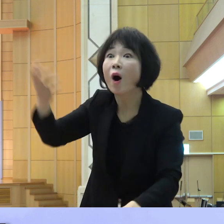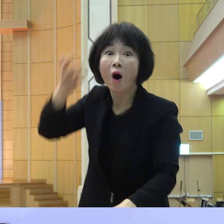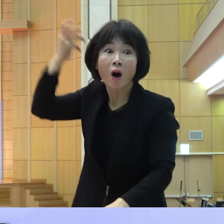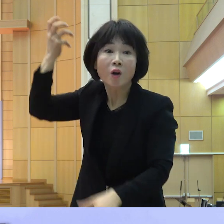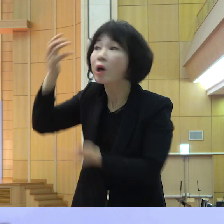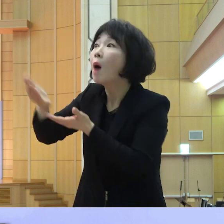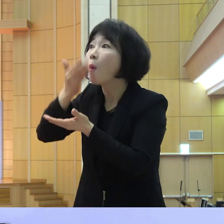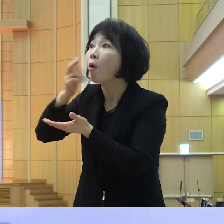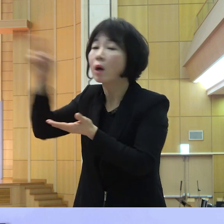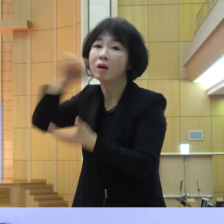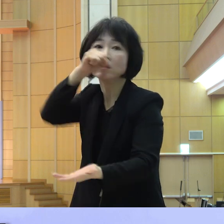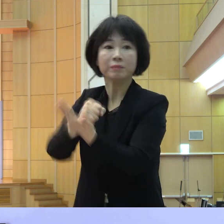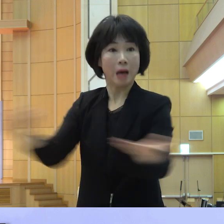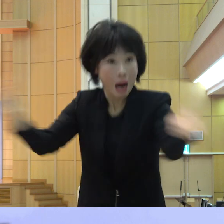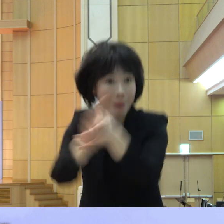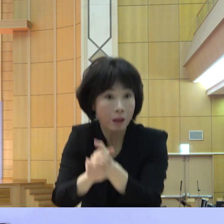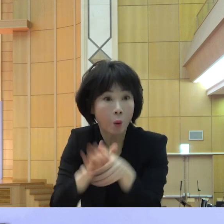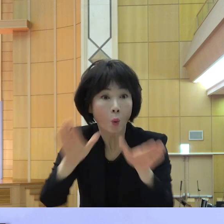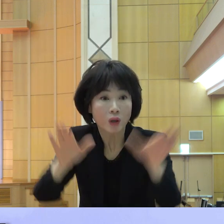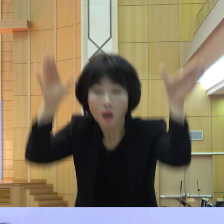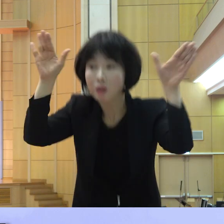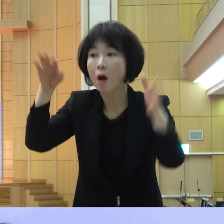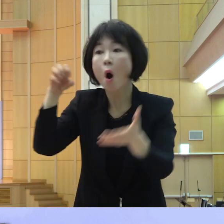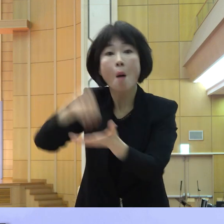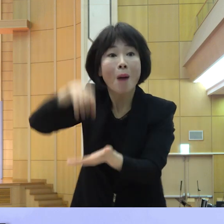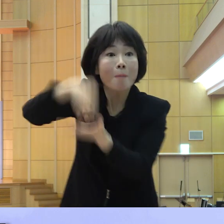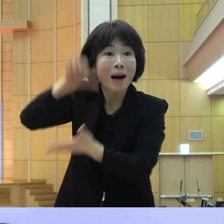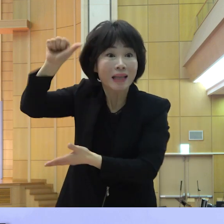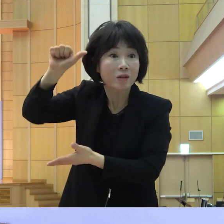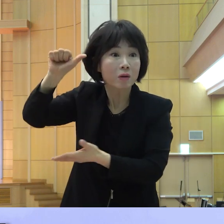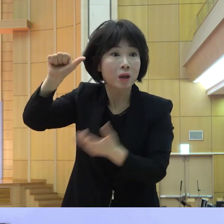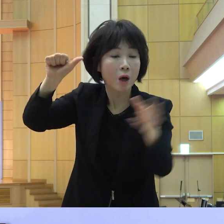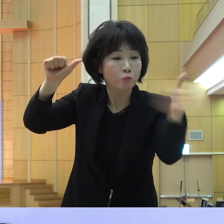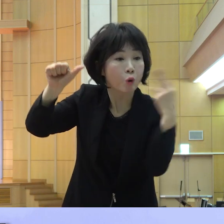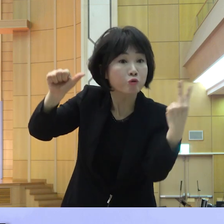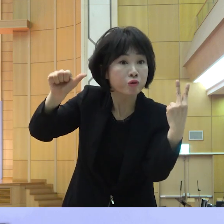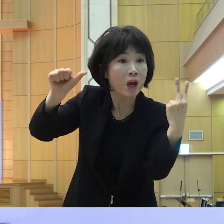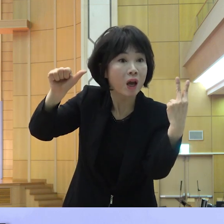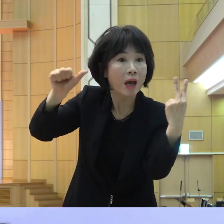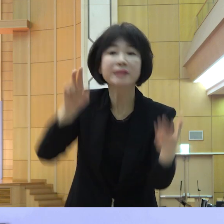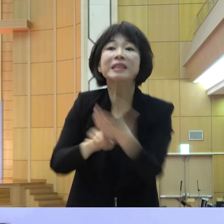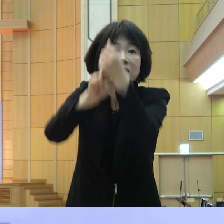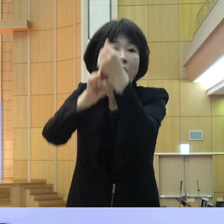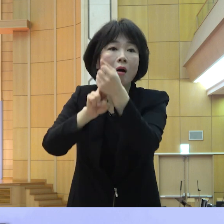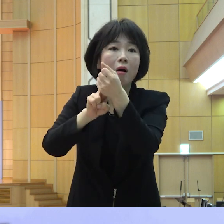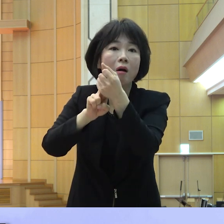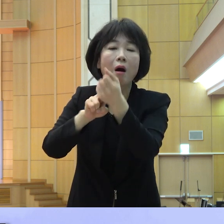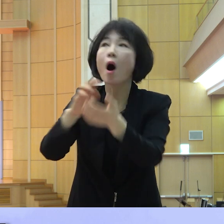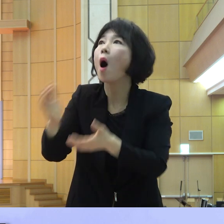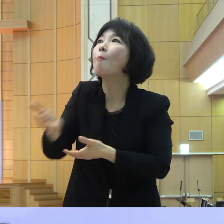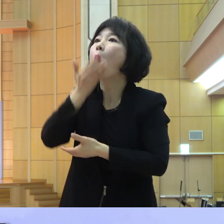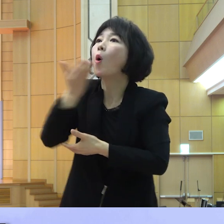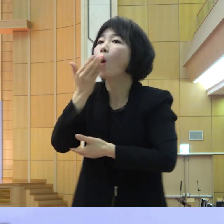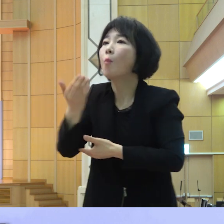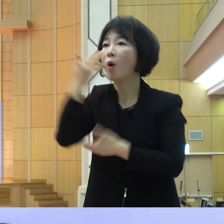우리는 오병이의 기적이라고 하는 이 본문 말씀에 나와 있는 이 말씀을